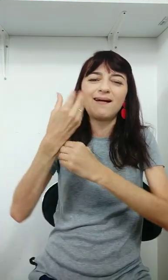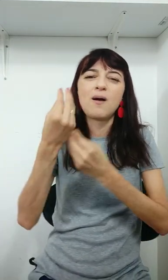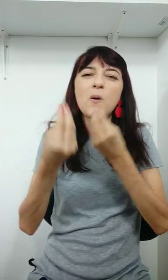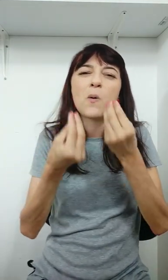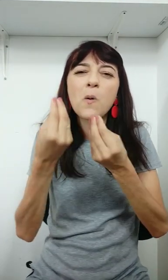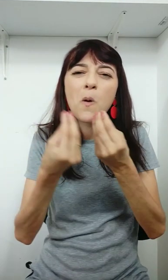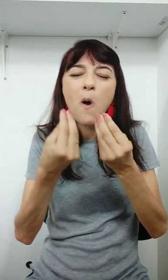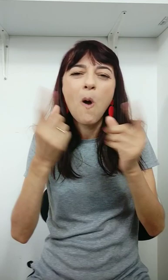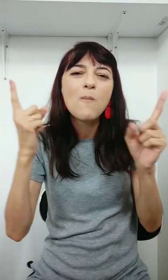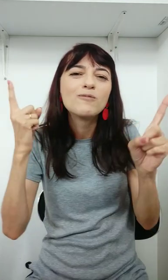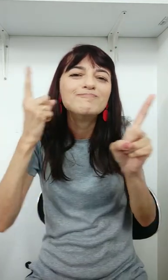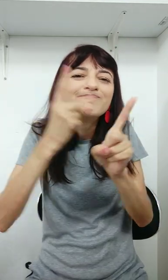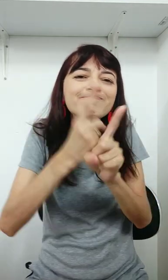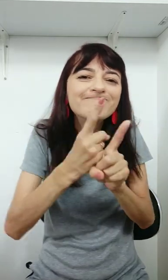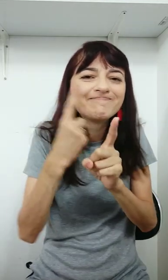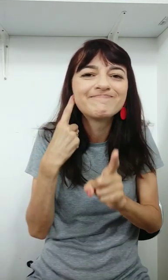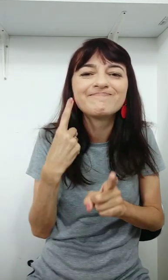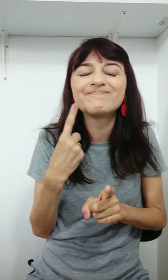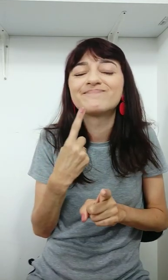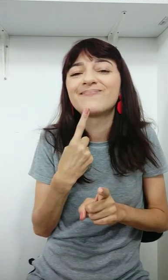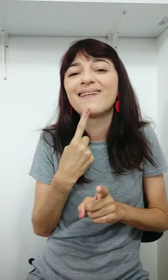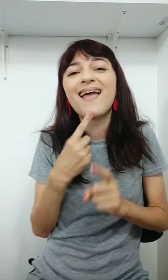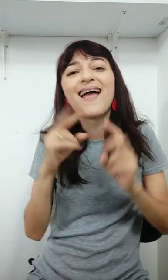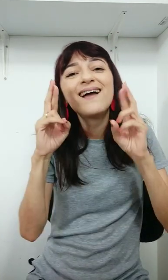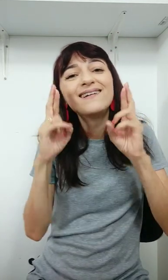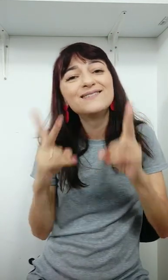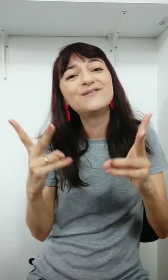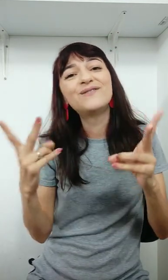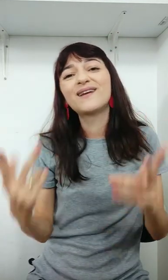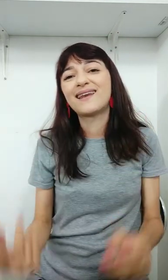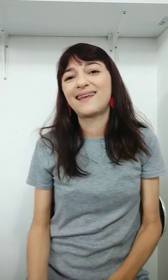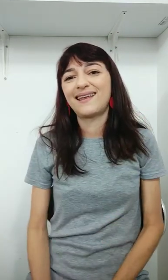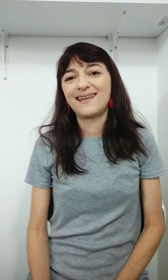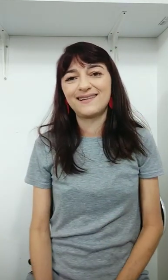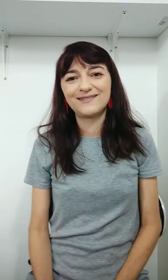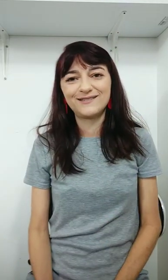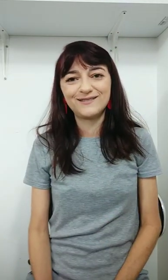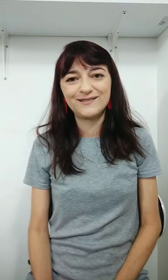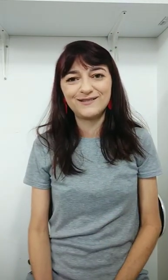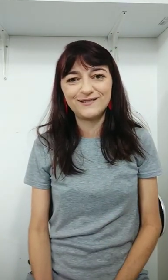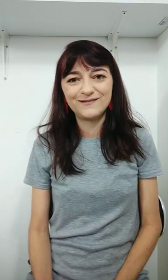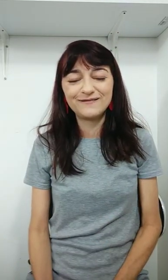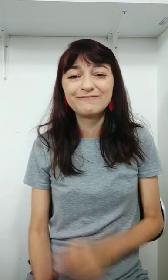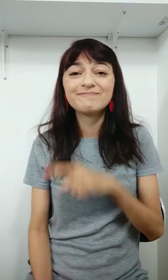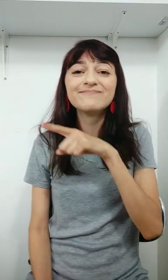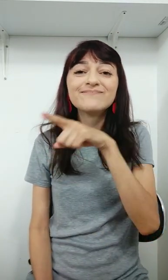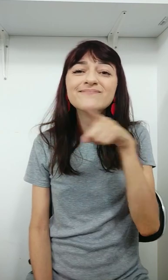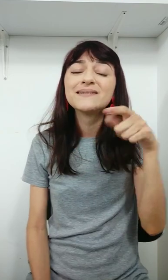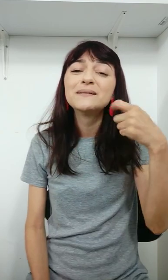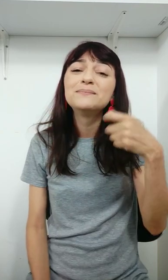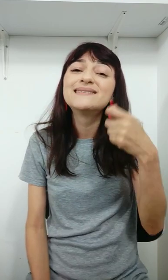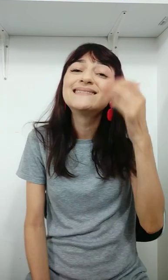como que essa abordagem, a forma de chegar no surdo é importante? Então, às vezes, o problema não está no surdo. Pensem